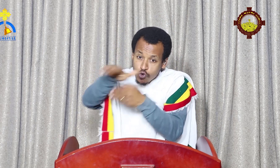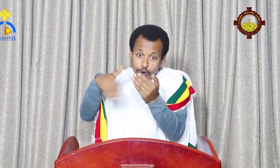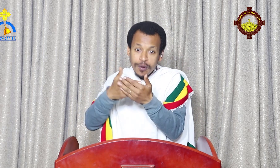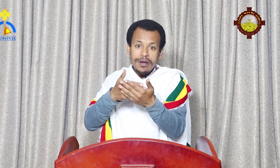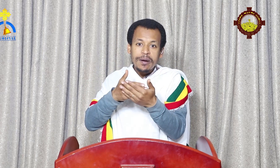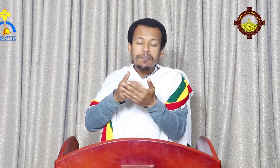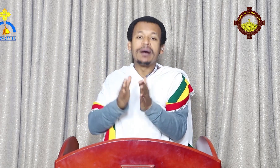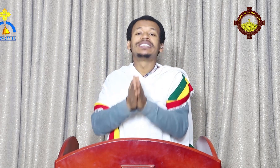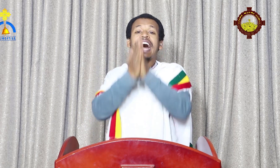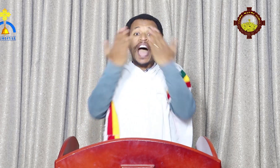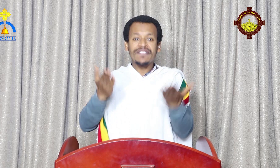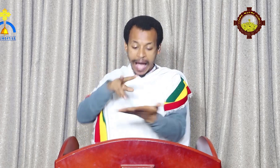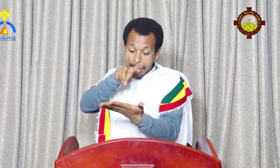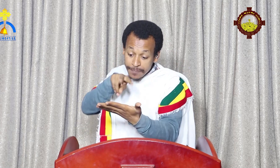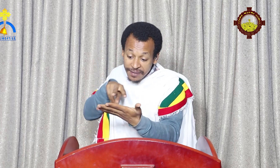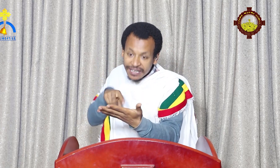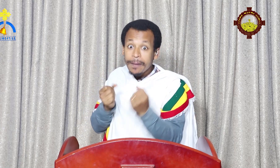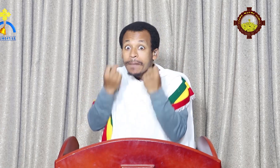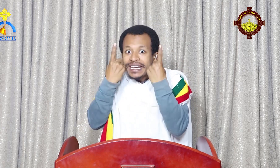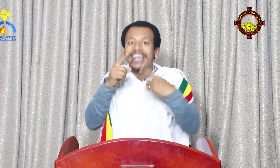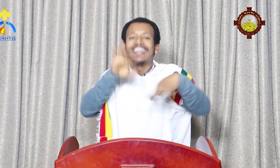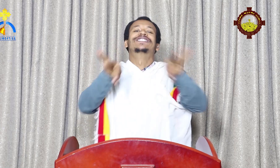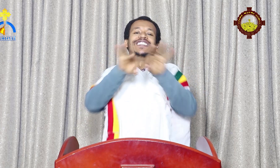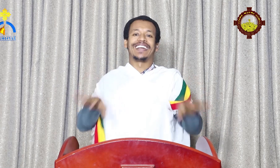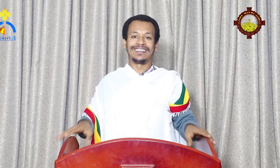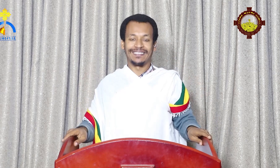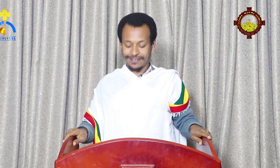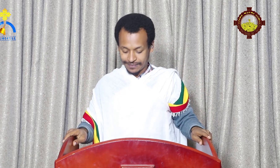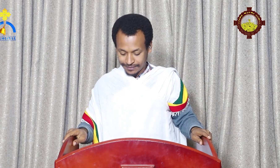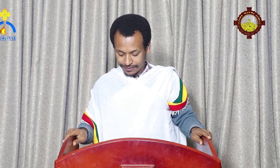ሁሉ በመጽሐፍ አንብበር መረዳት ያስፈልጋል።